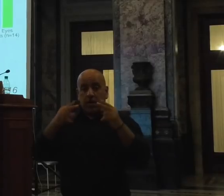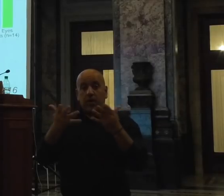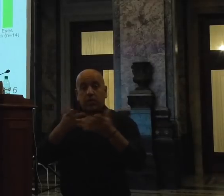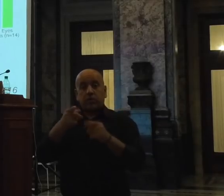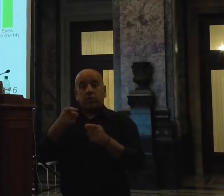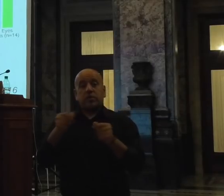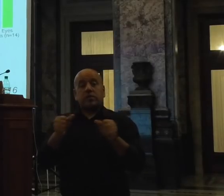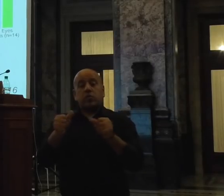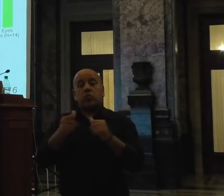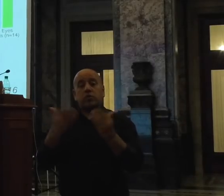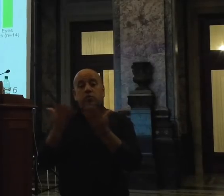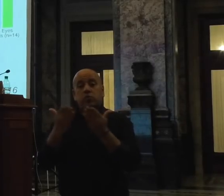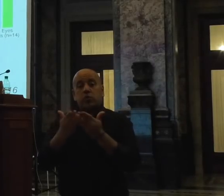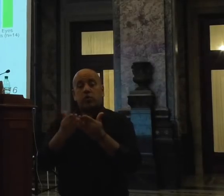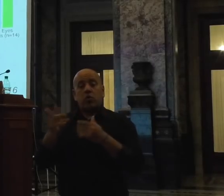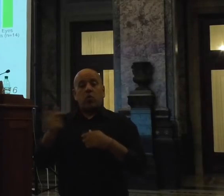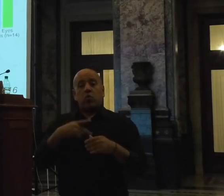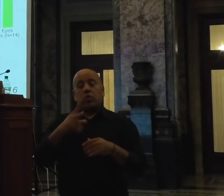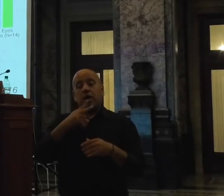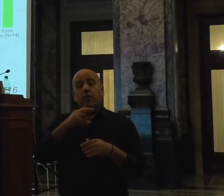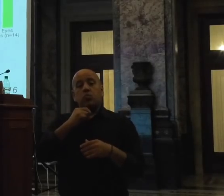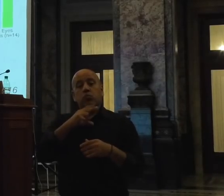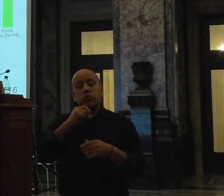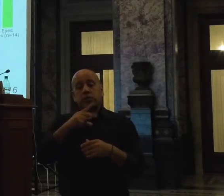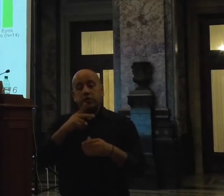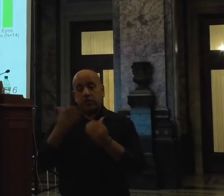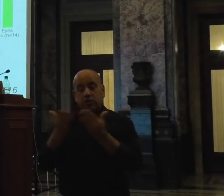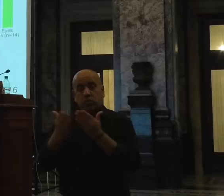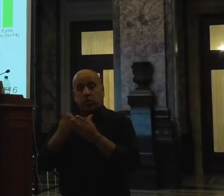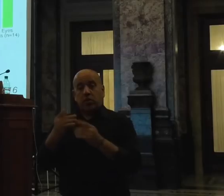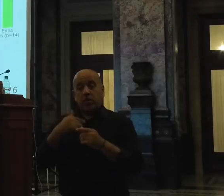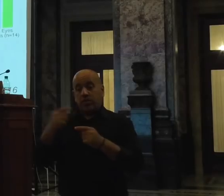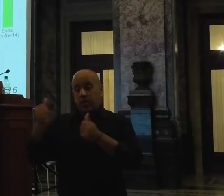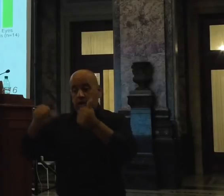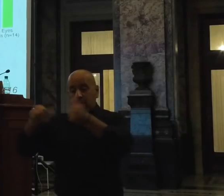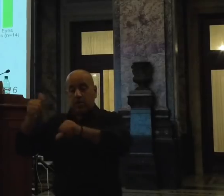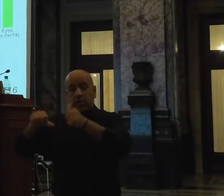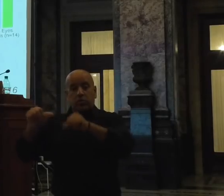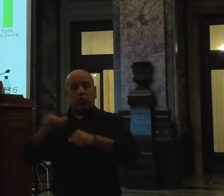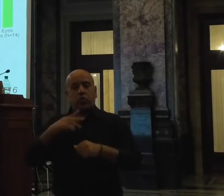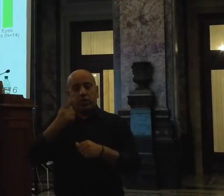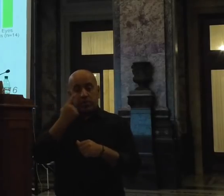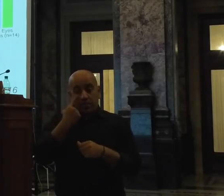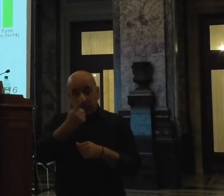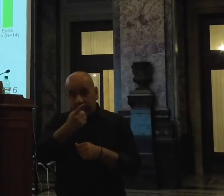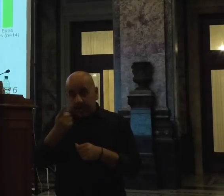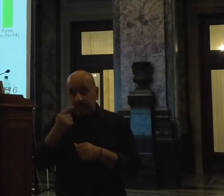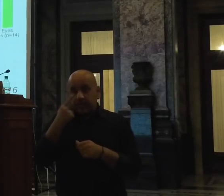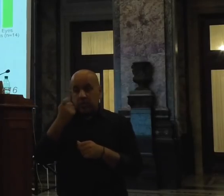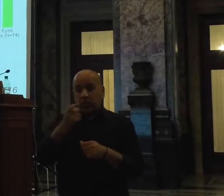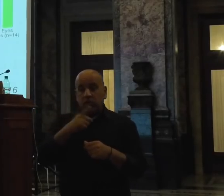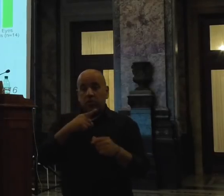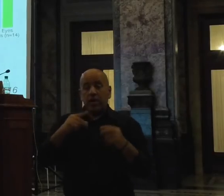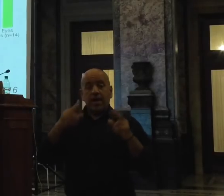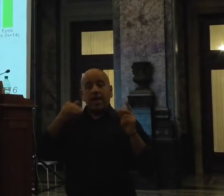la tesis doctoral de una chica, Marian Roberts, en mi laboratorio ahora es ver si entrenando estos ambliopes